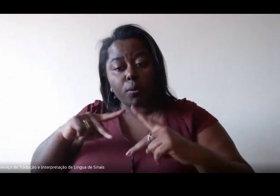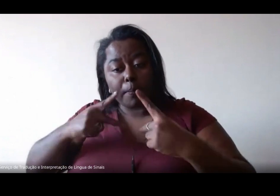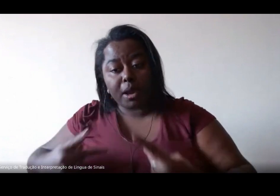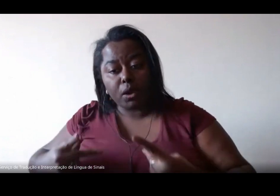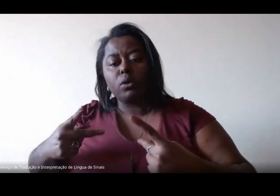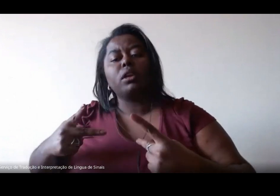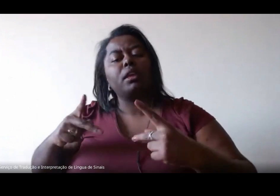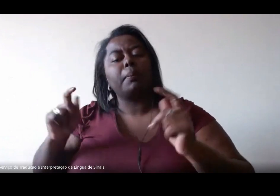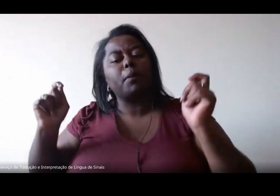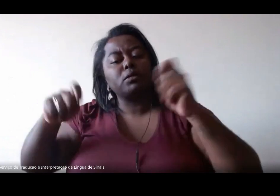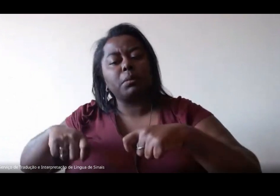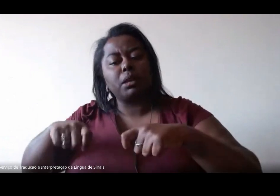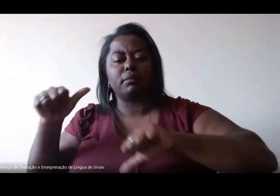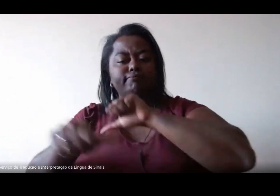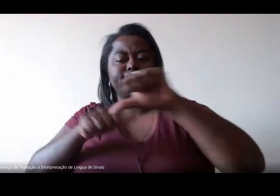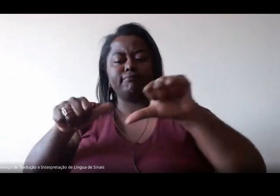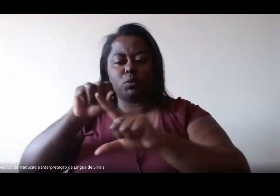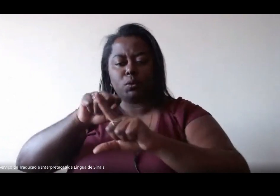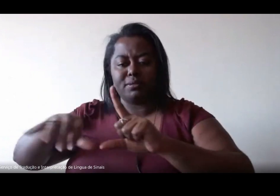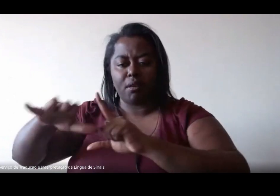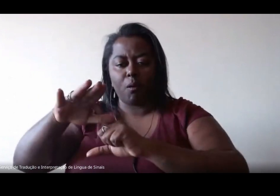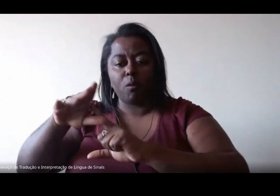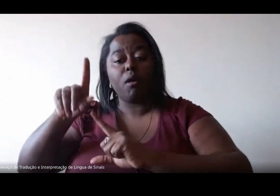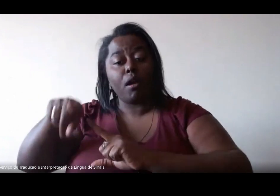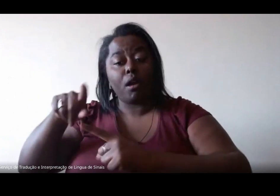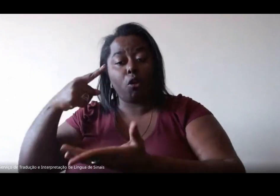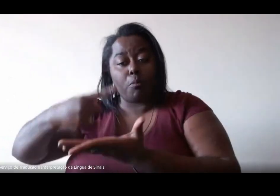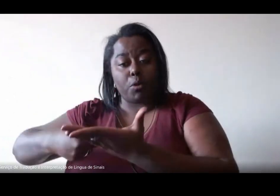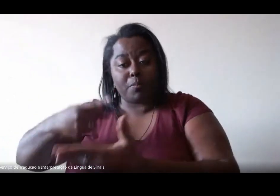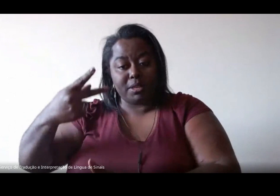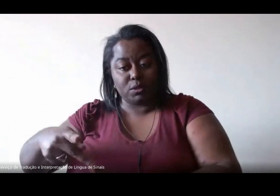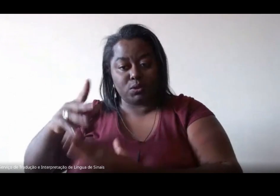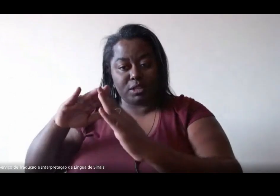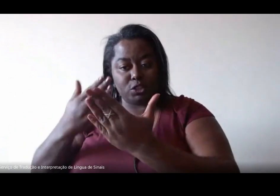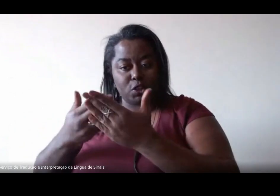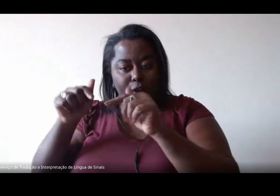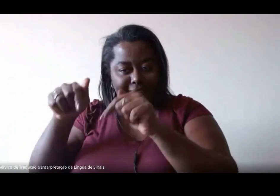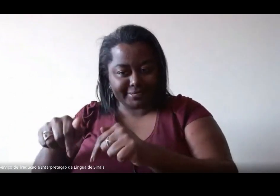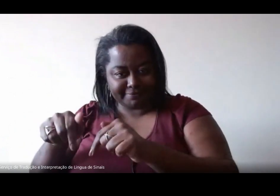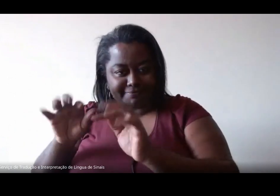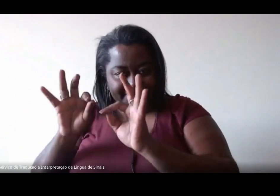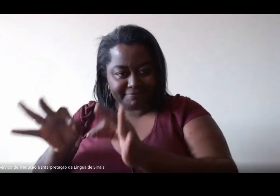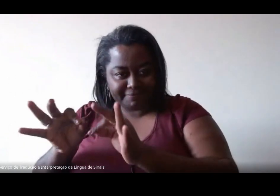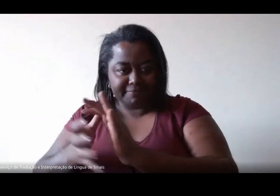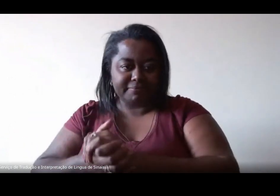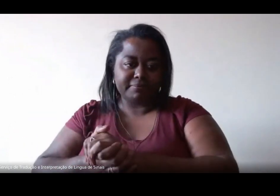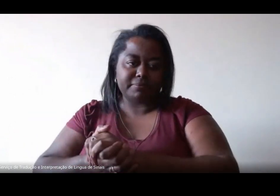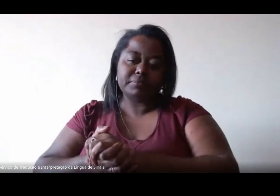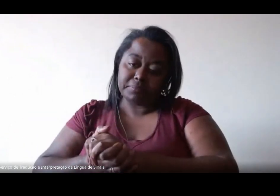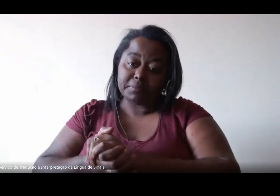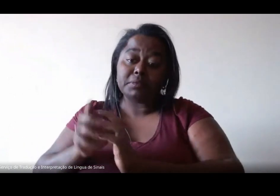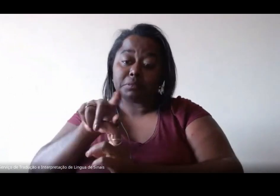que promove a transformação social, que é o compromisso também desta escola, né?